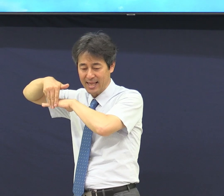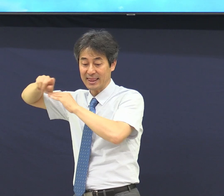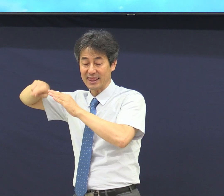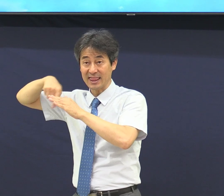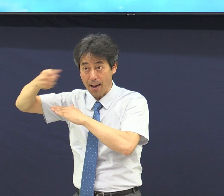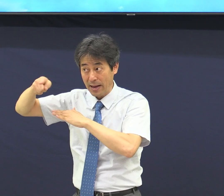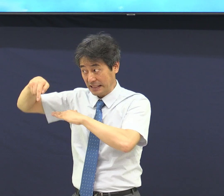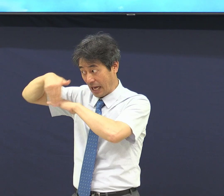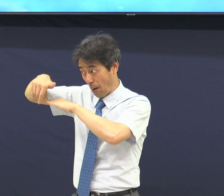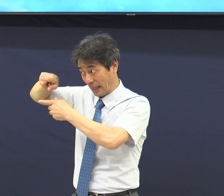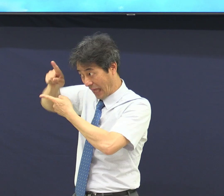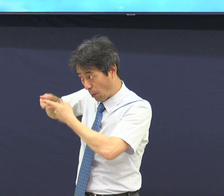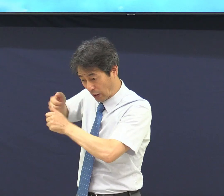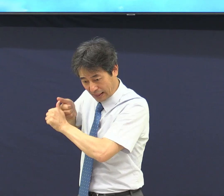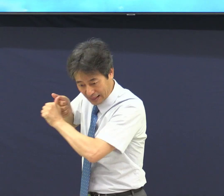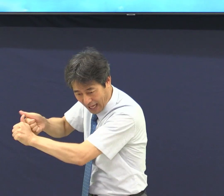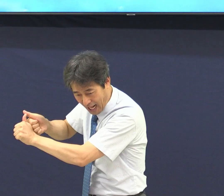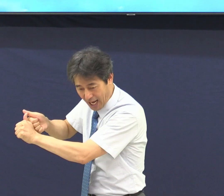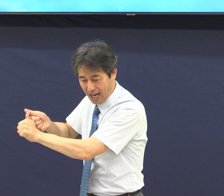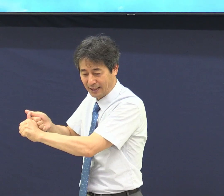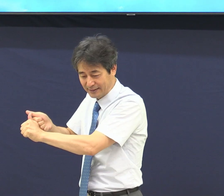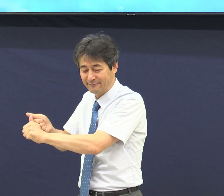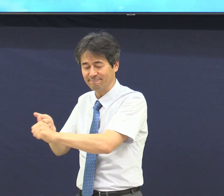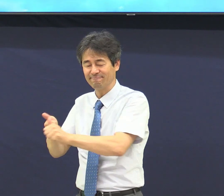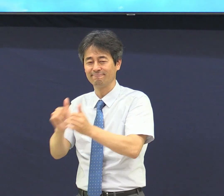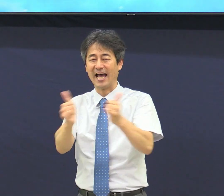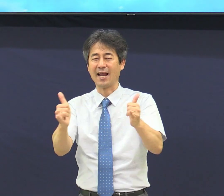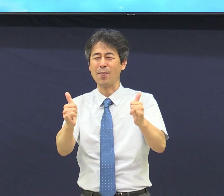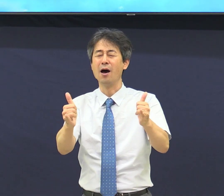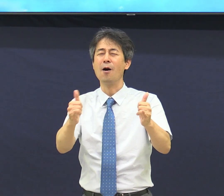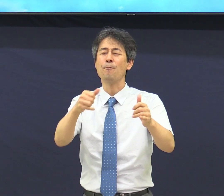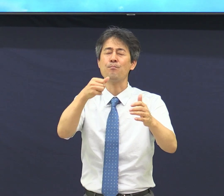계획하심이 있었고 그 계획대로 그 계획을 따라